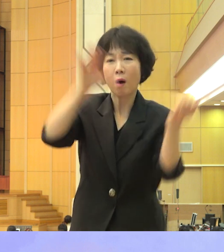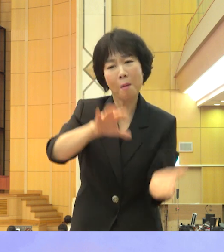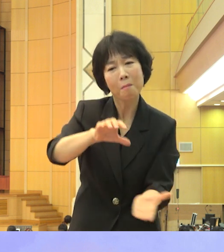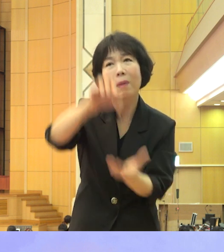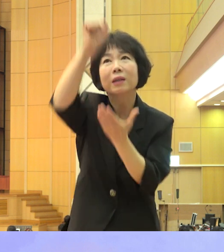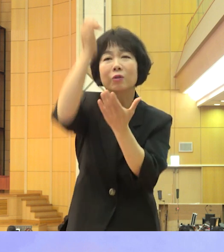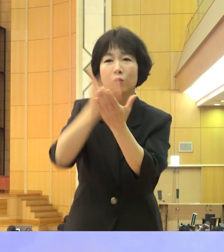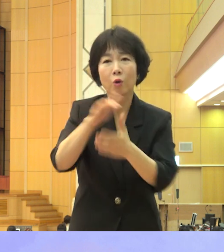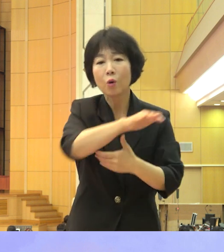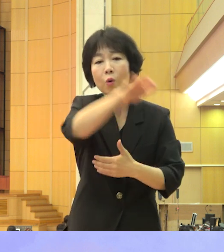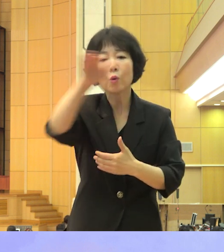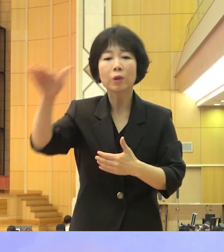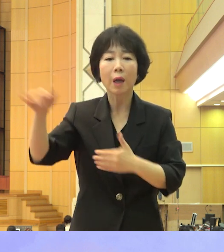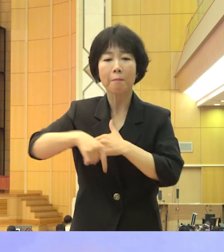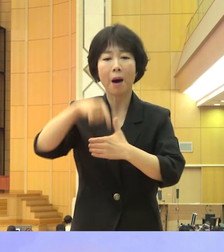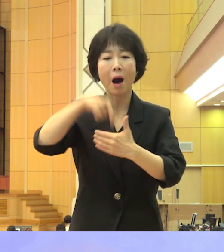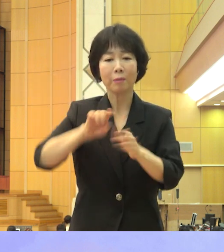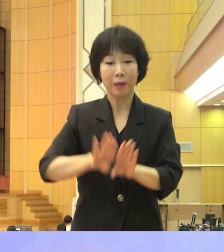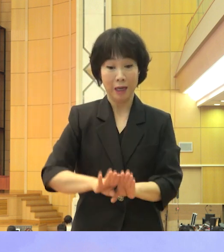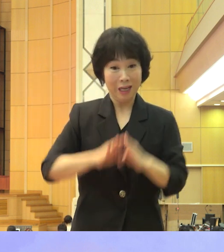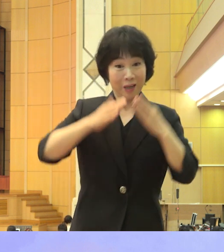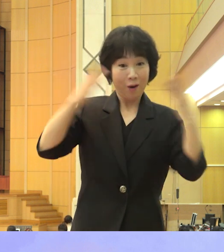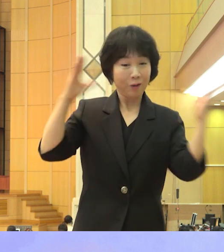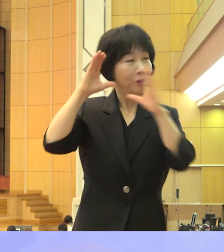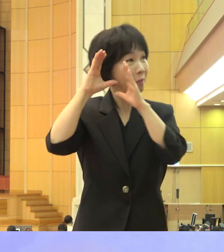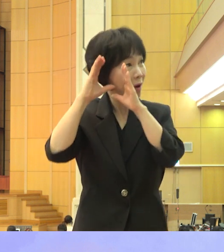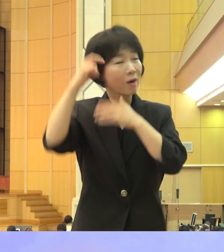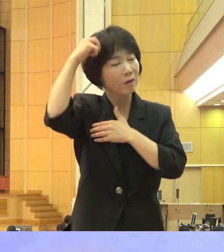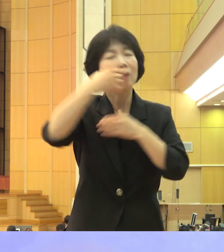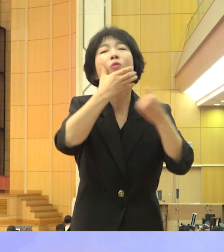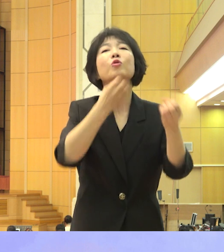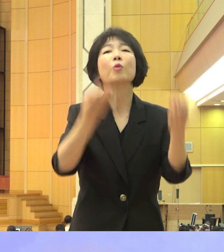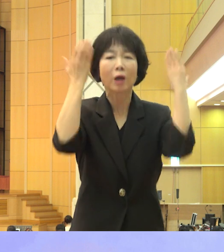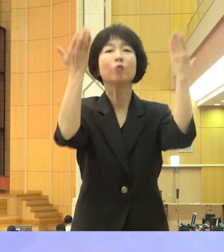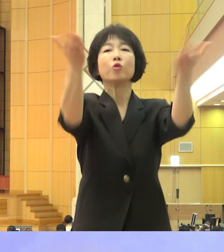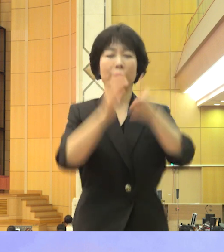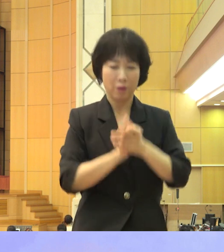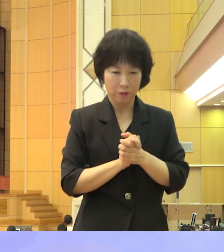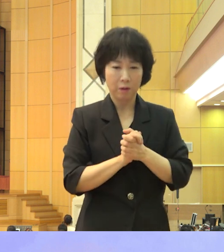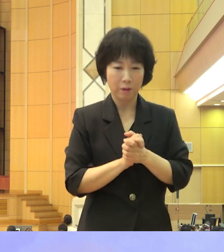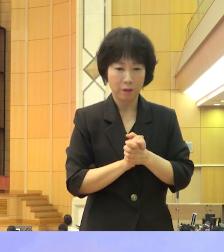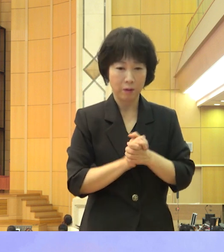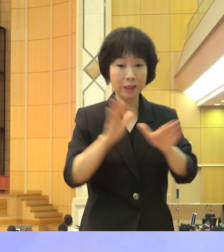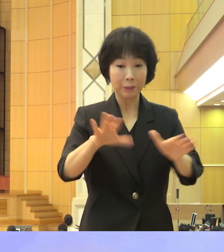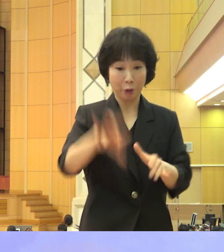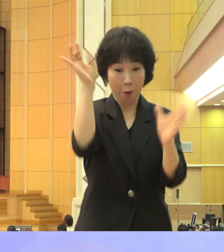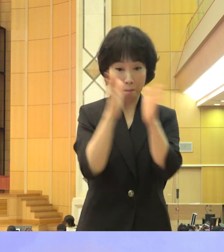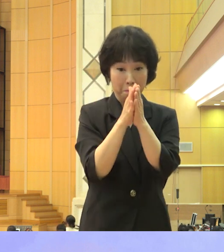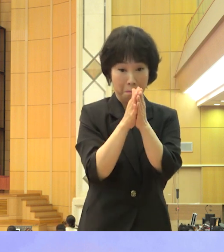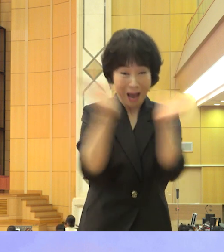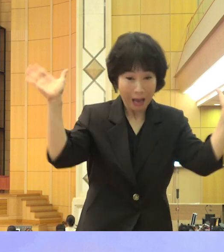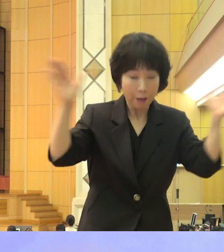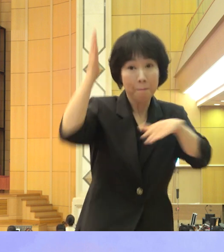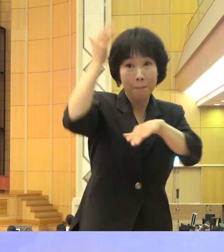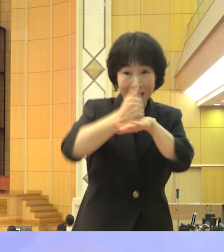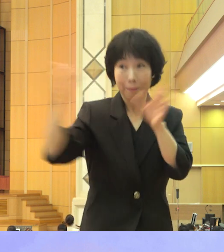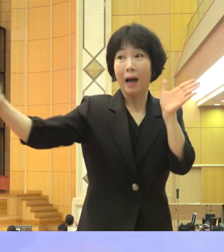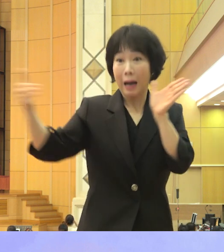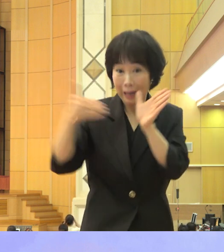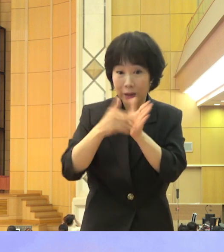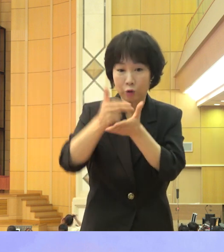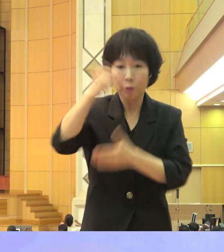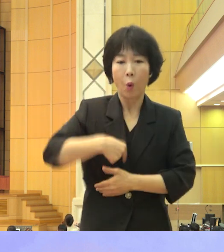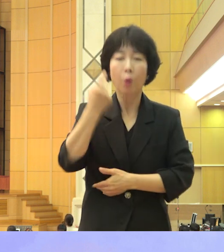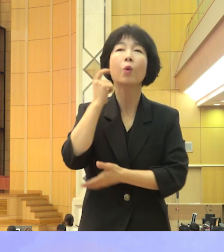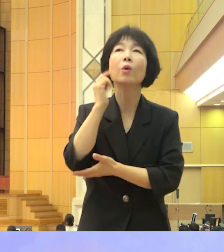주시고 우리들의 마음을 활짝 열 수 있도록 주님께서 함께하여 주시옵소서. 지금 처음 시작하는 시간입니다.